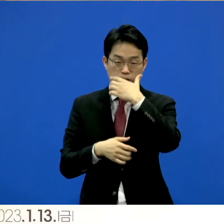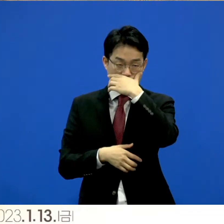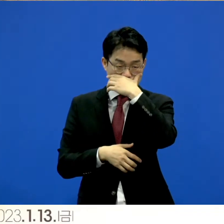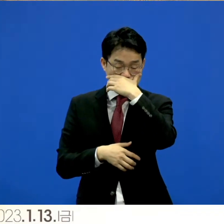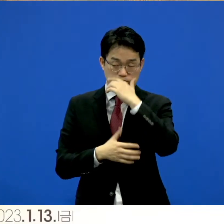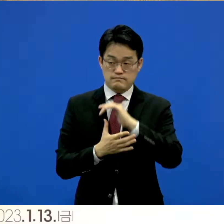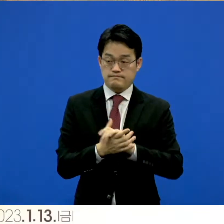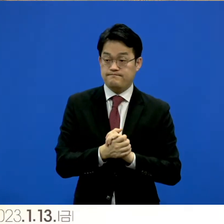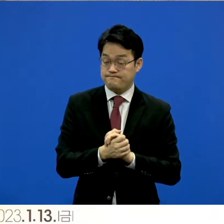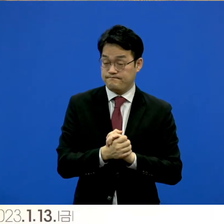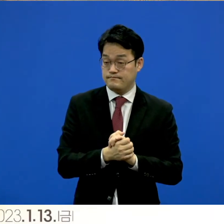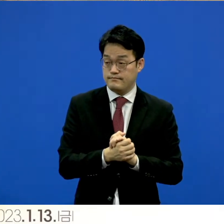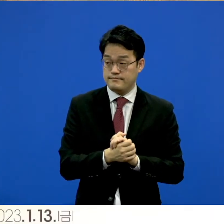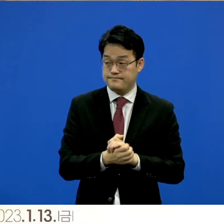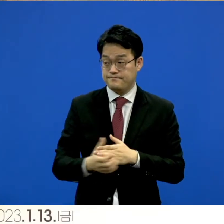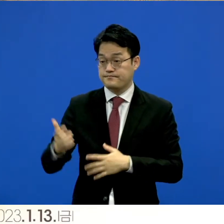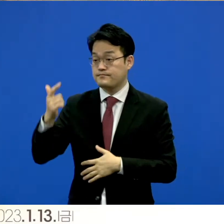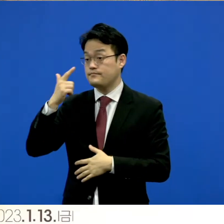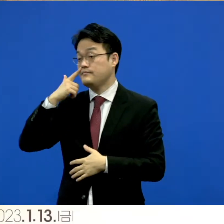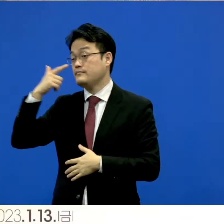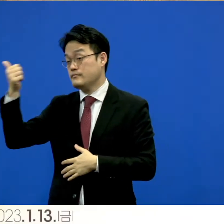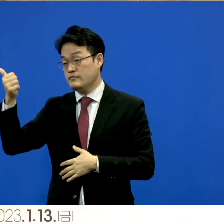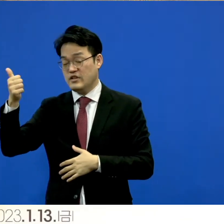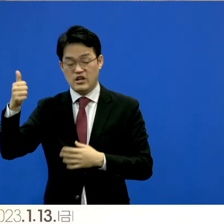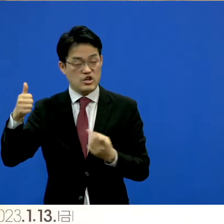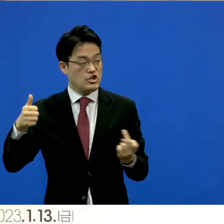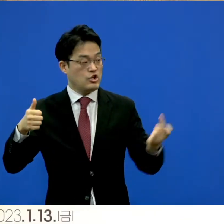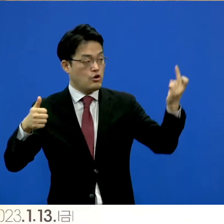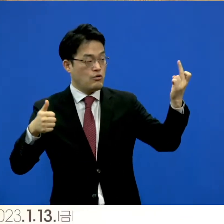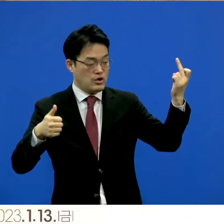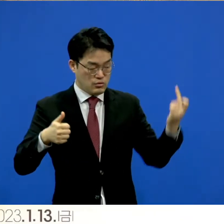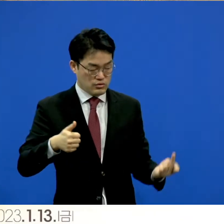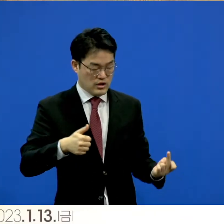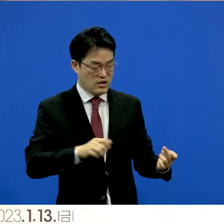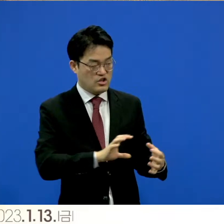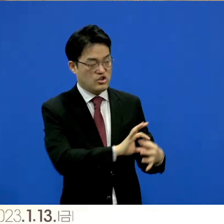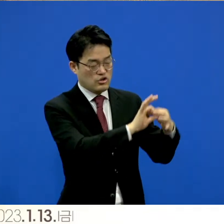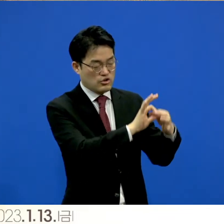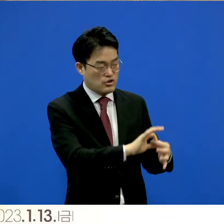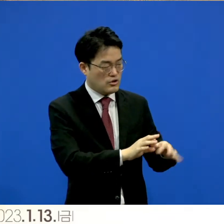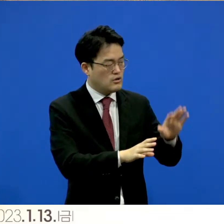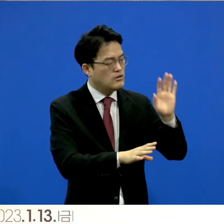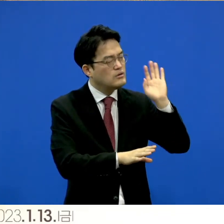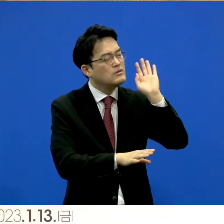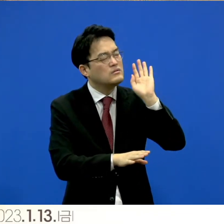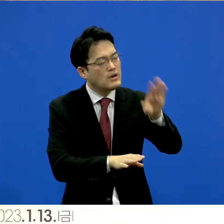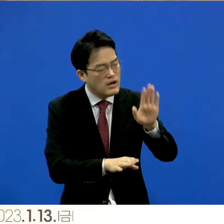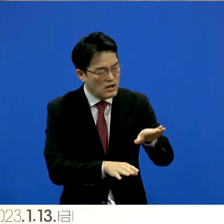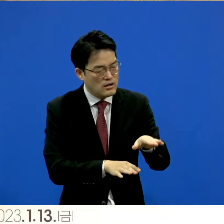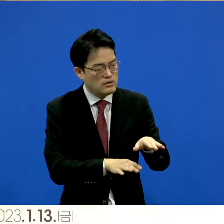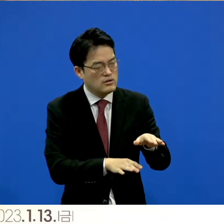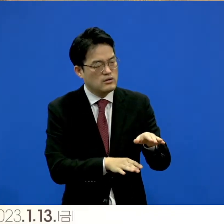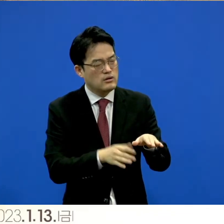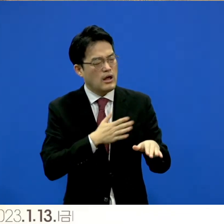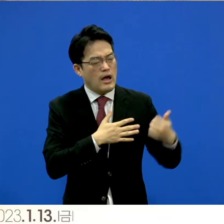그러나 아버지는 큰아들과 둘째 아들을 연결시키려고 하고 있습니다. 32절에 보면 이 내 동생은